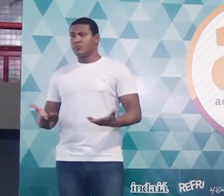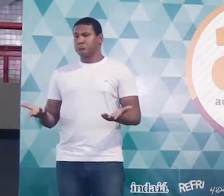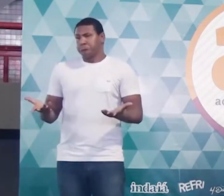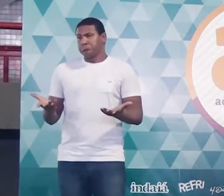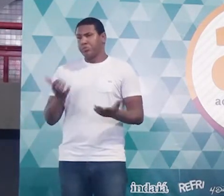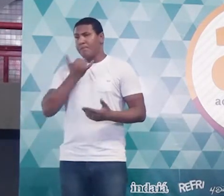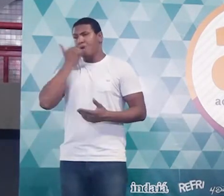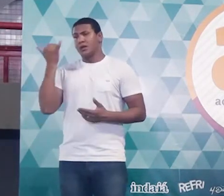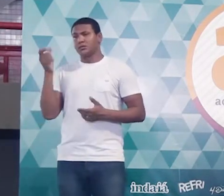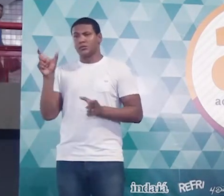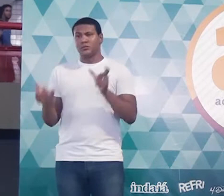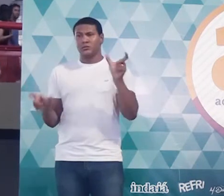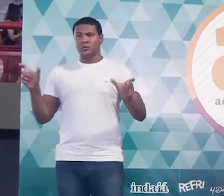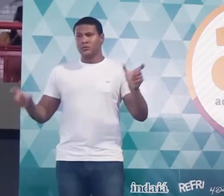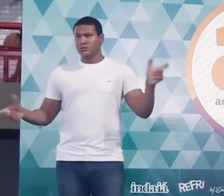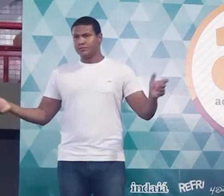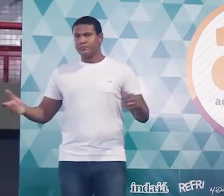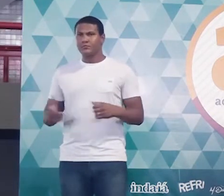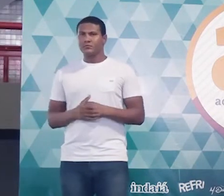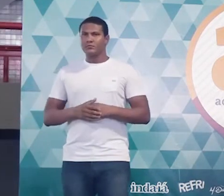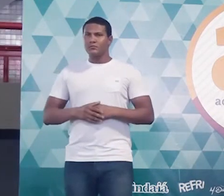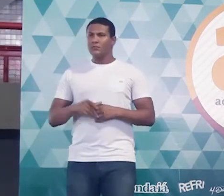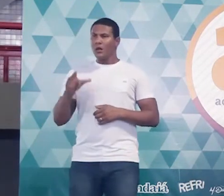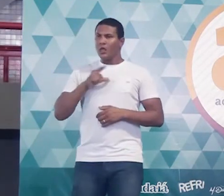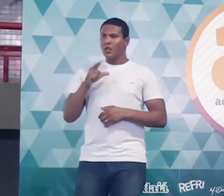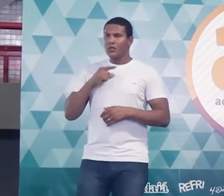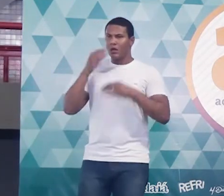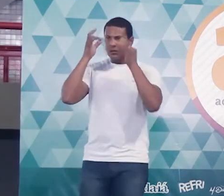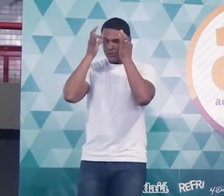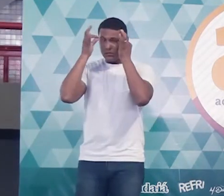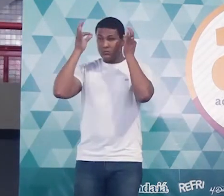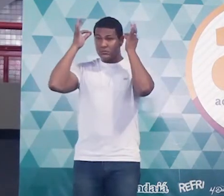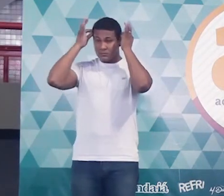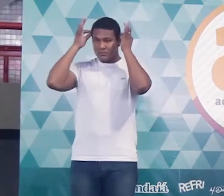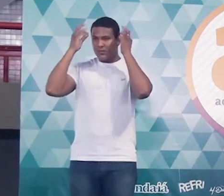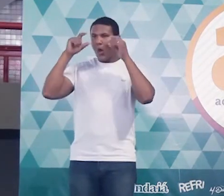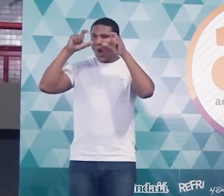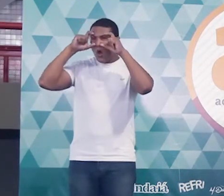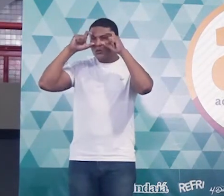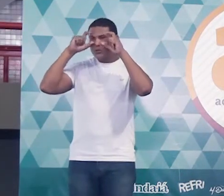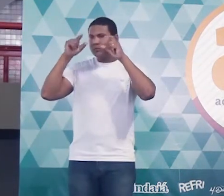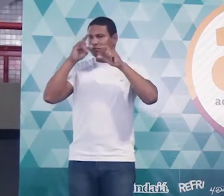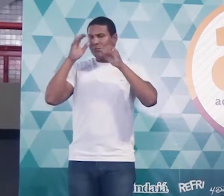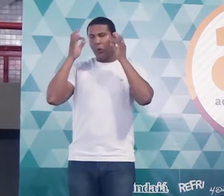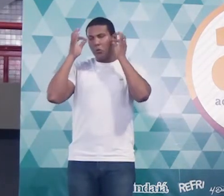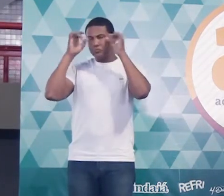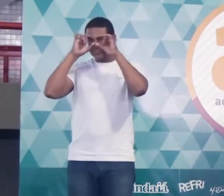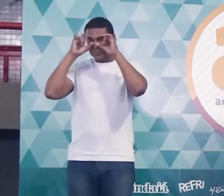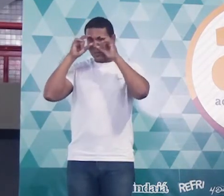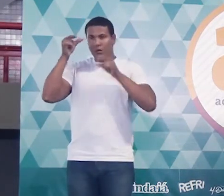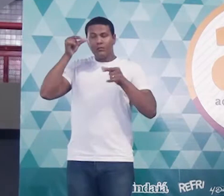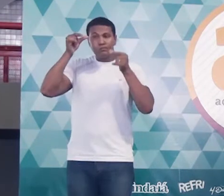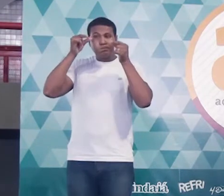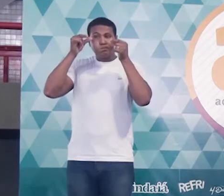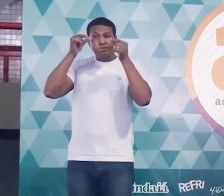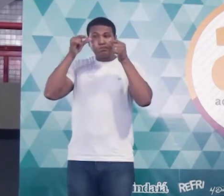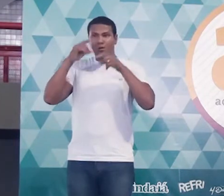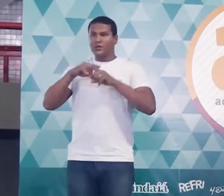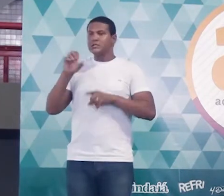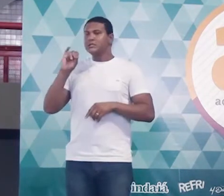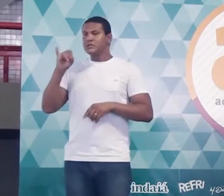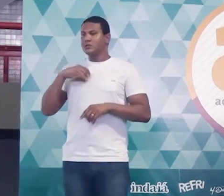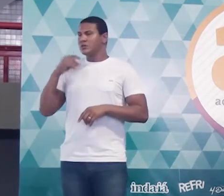Certo. As lentes transitions ficam escuras por causa dos raios UV. Por quê? Elas são